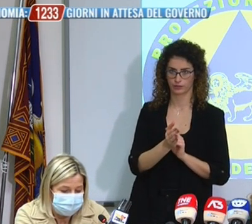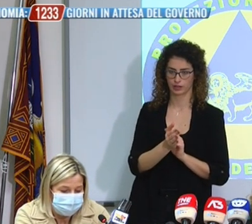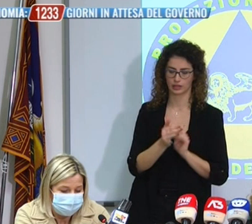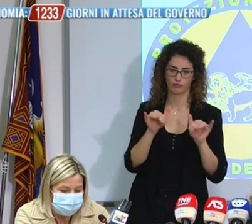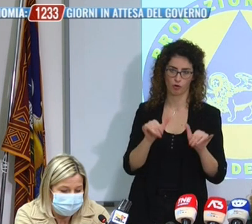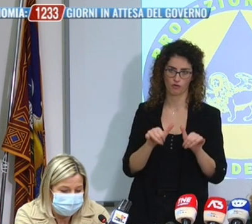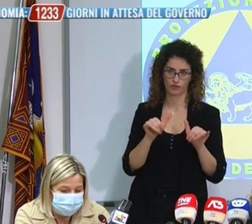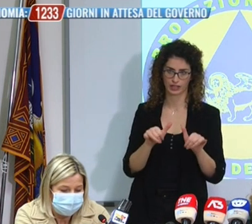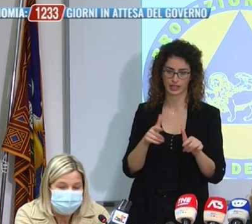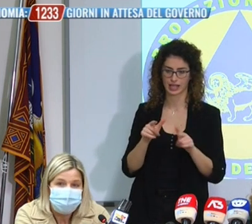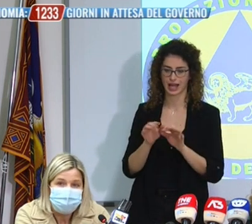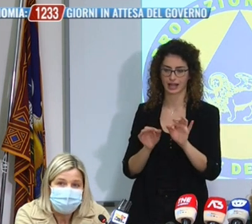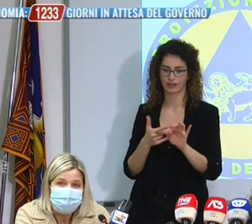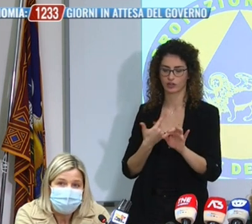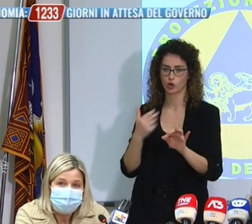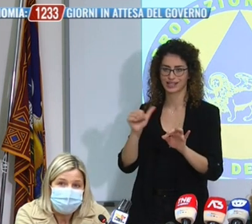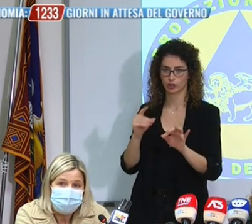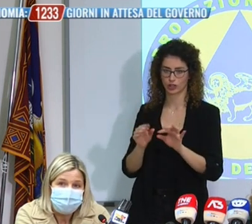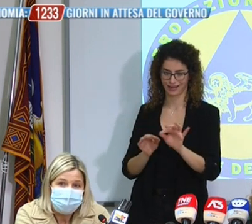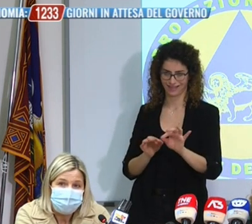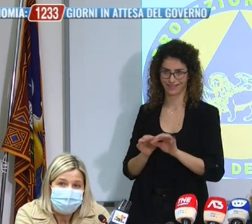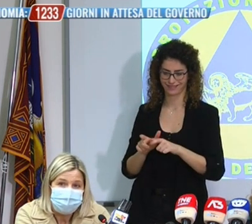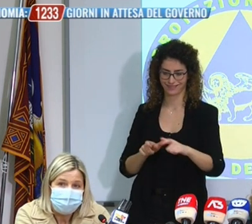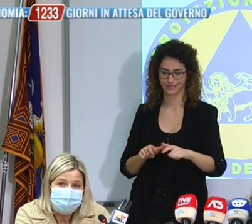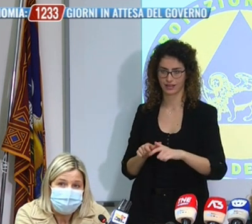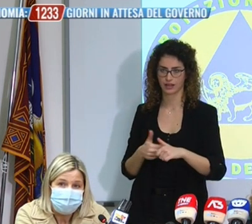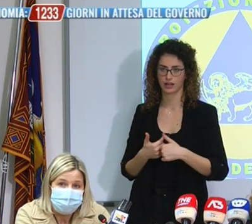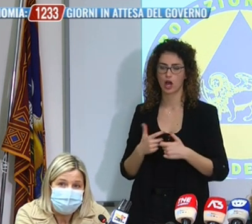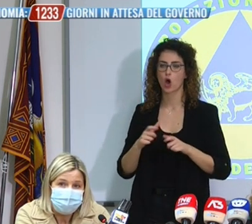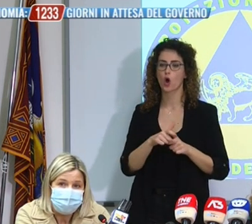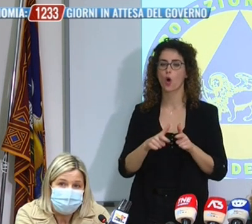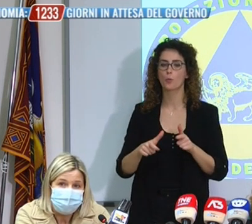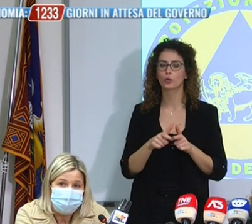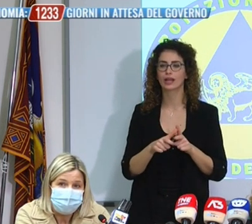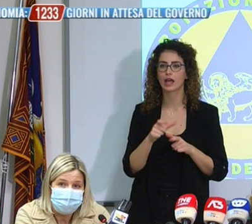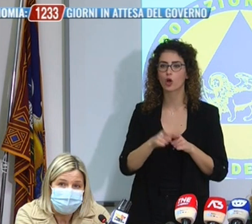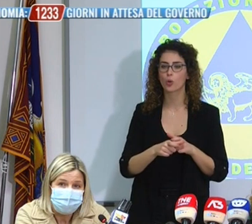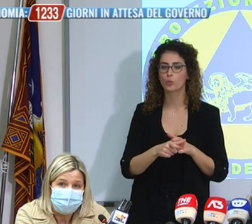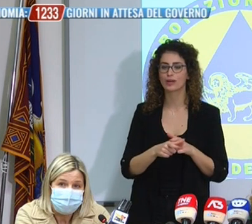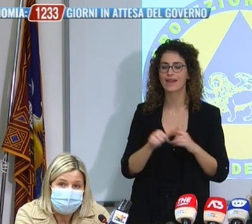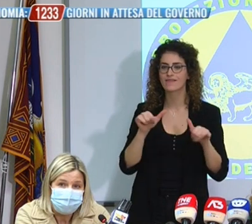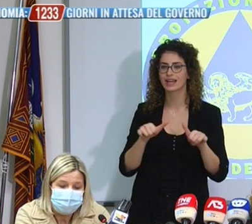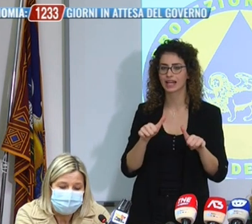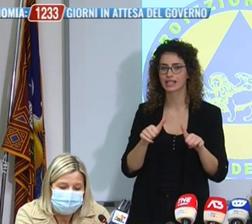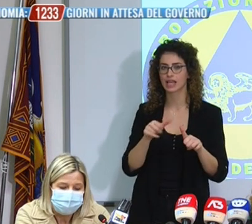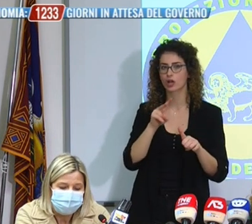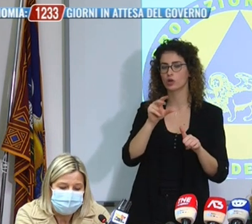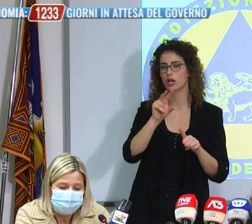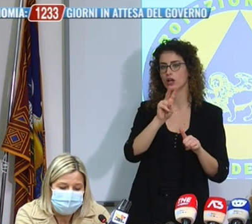Venezia arriva fino a San Donato, cioè. Ma allora solo il comune di Venezia per adesso è sotto quella